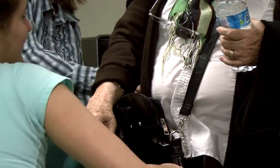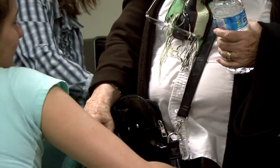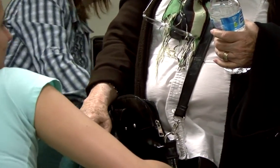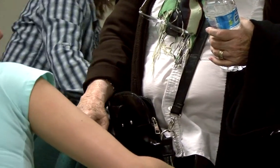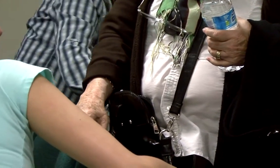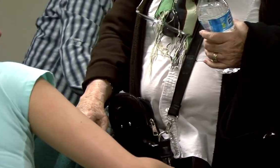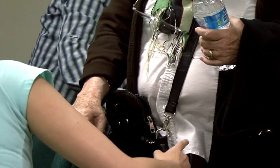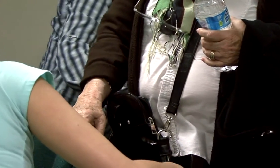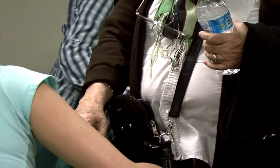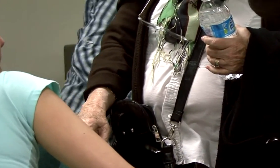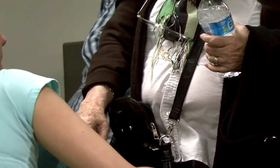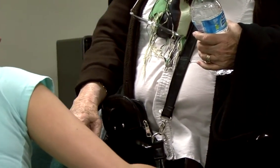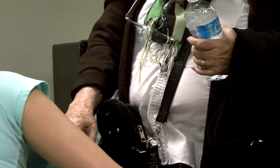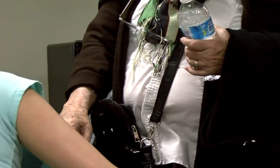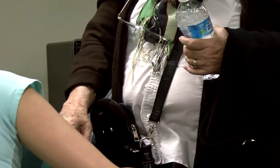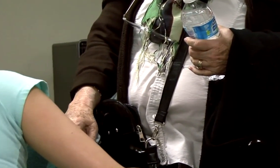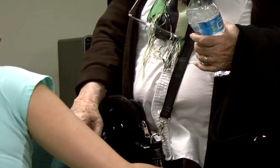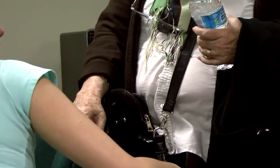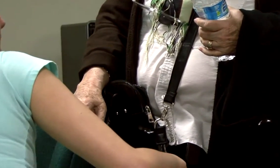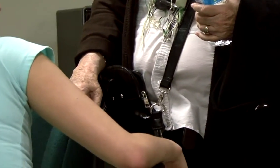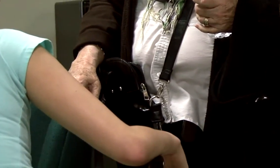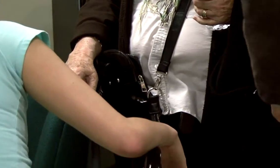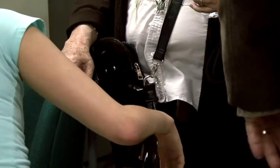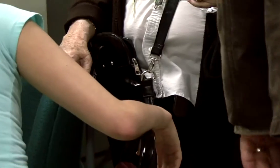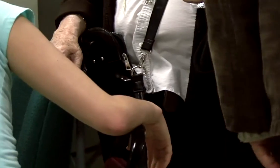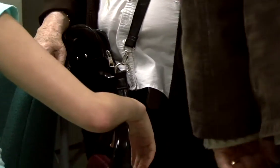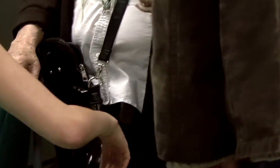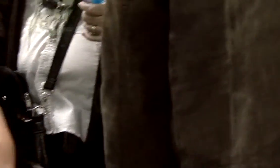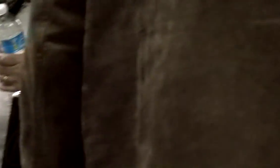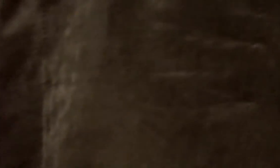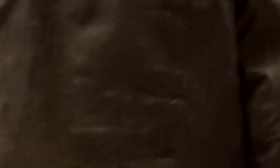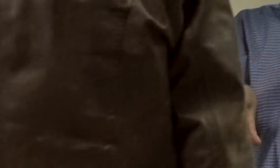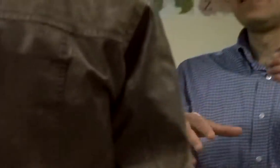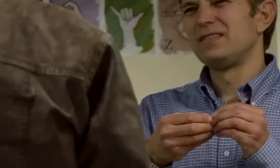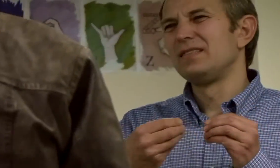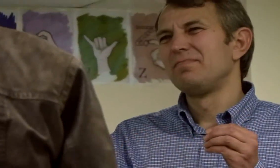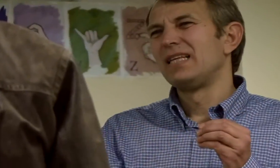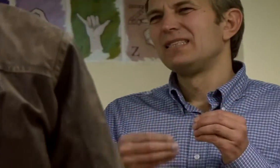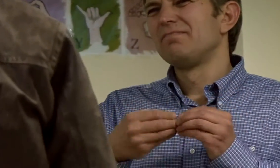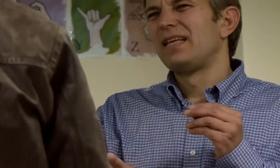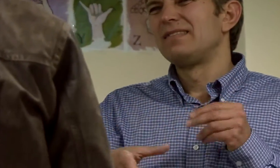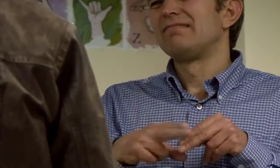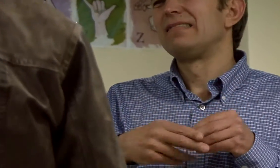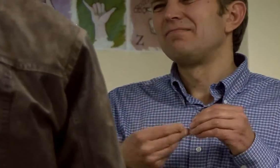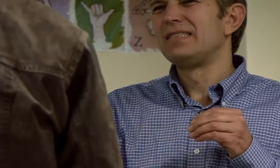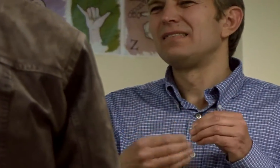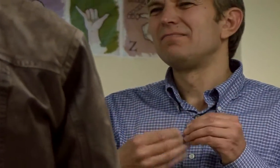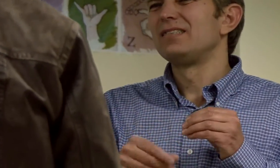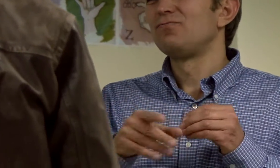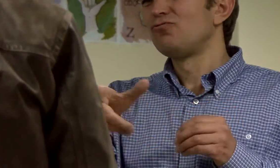via webcam difficile pour les sourds car c'est très lent. Alors, il faut établir l'Internet haute vitesse partout au